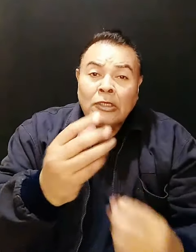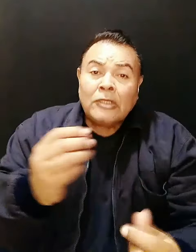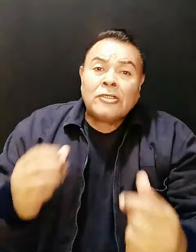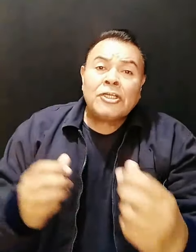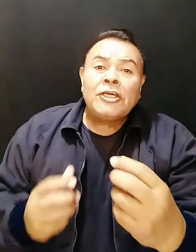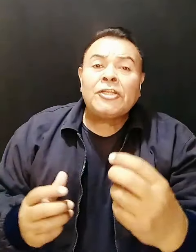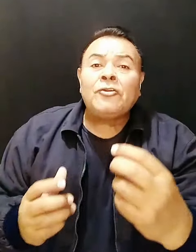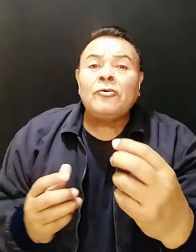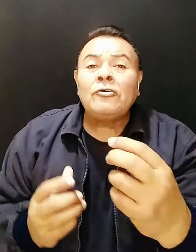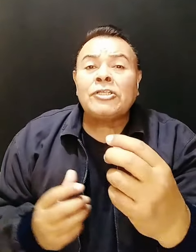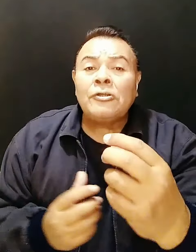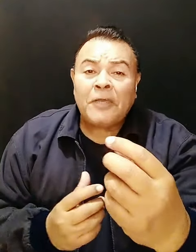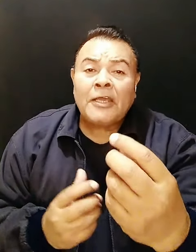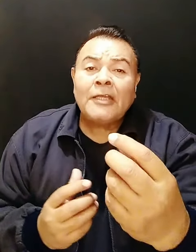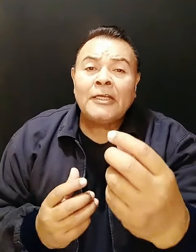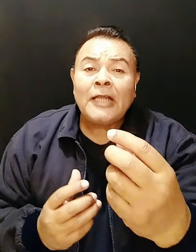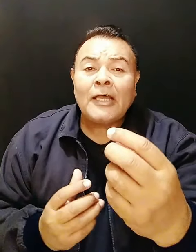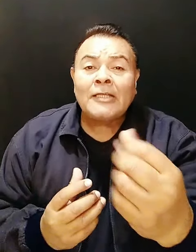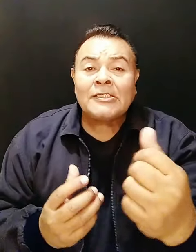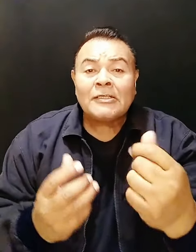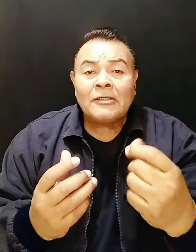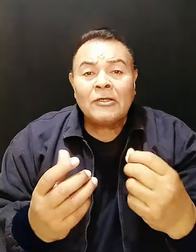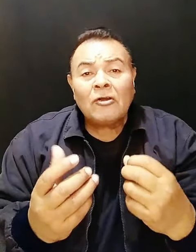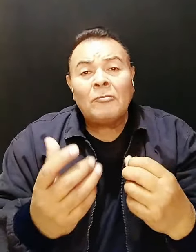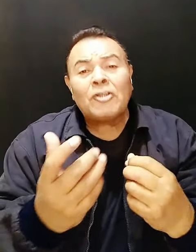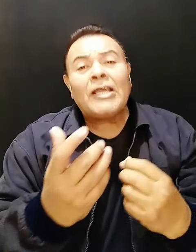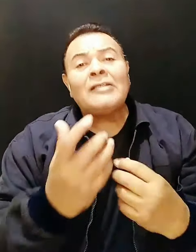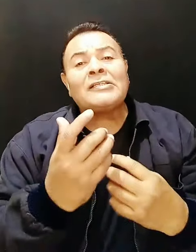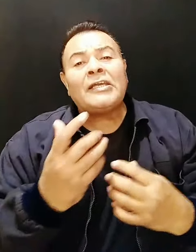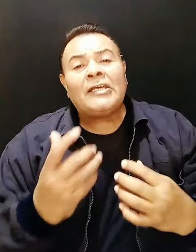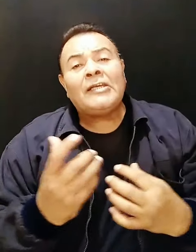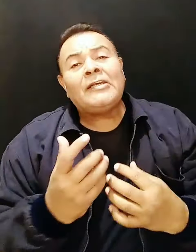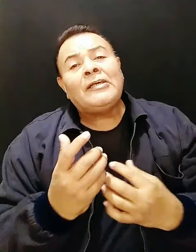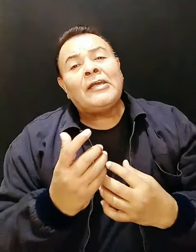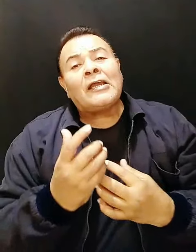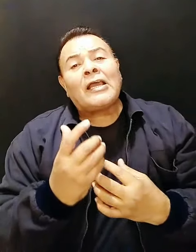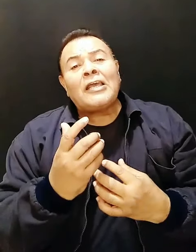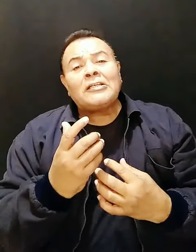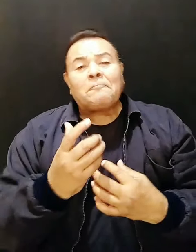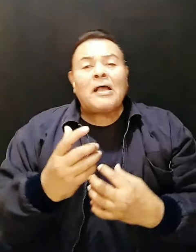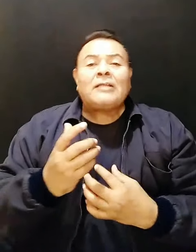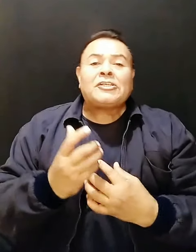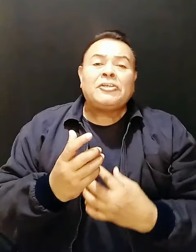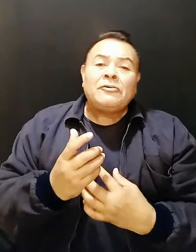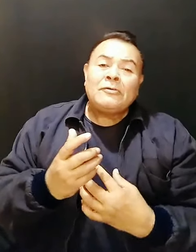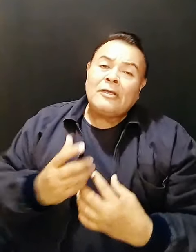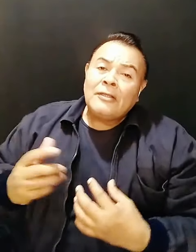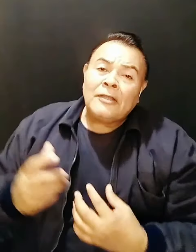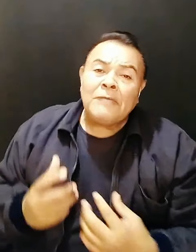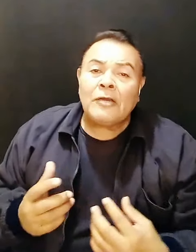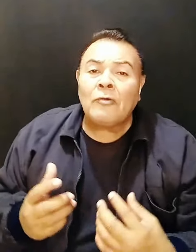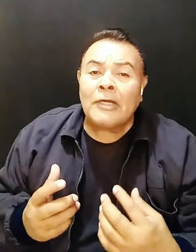Si tú supieras cómo te ansía cada espacio de mi